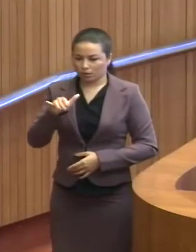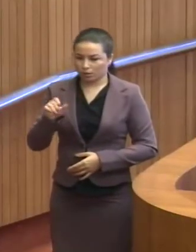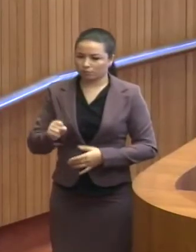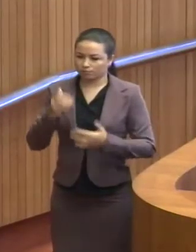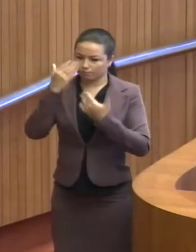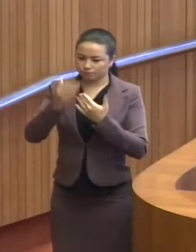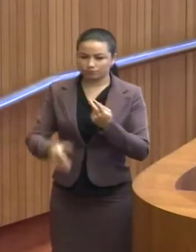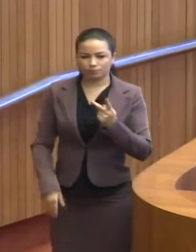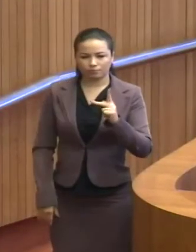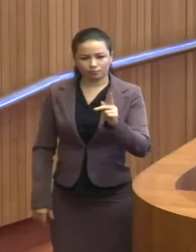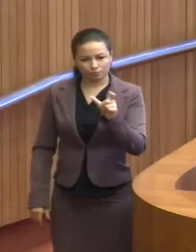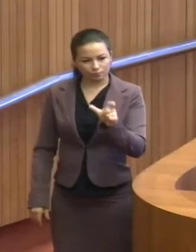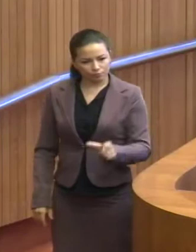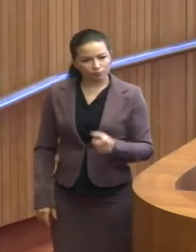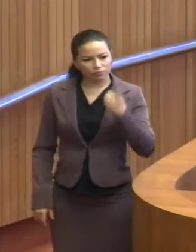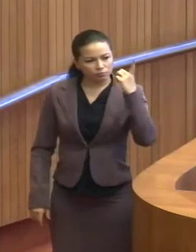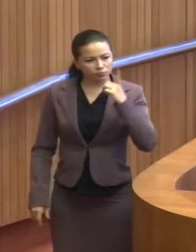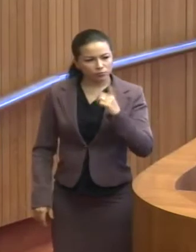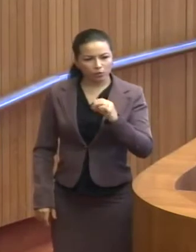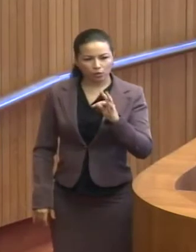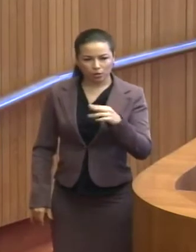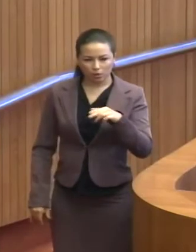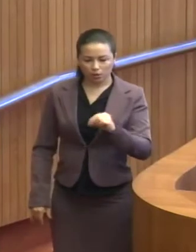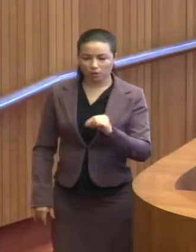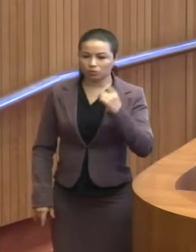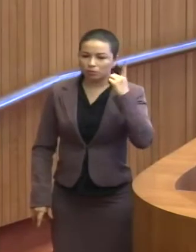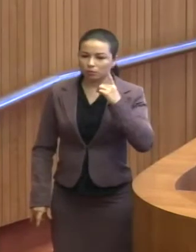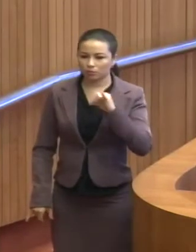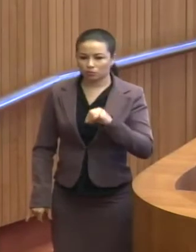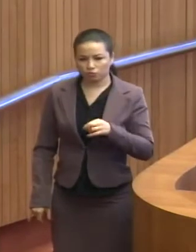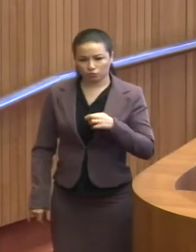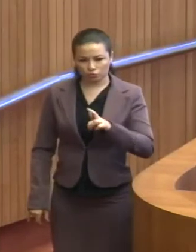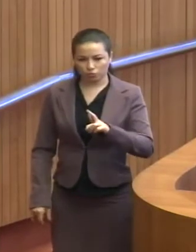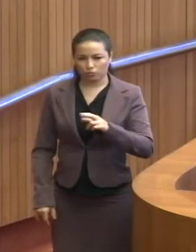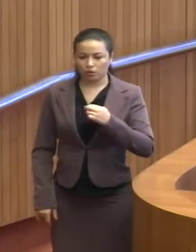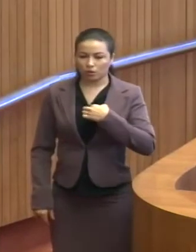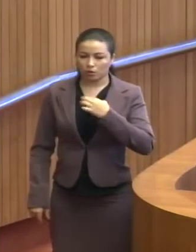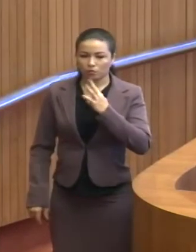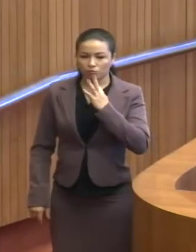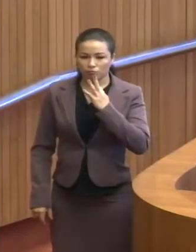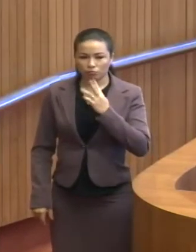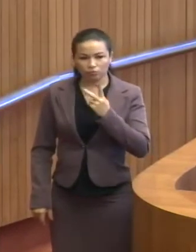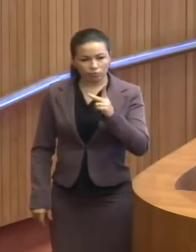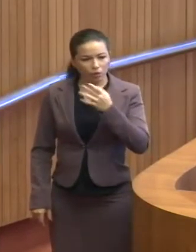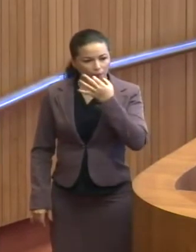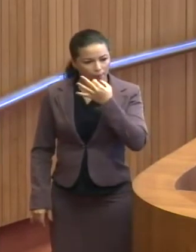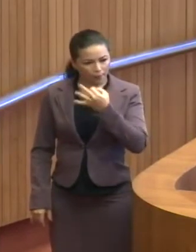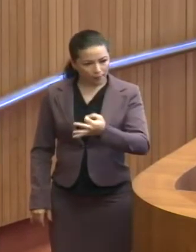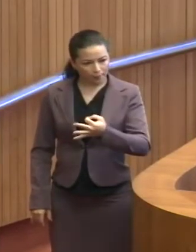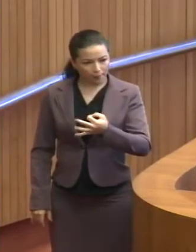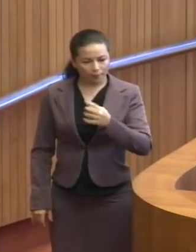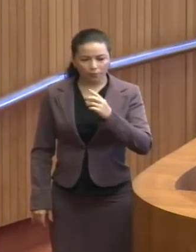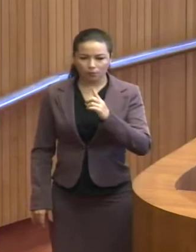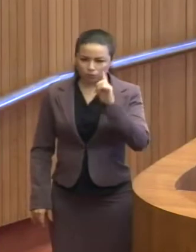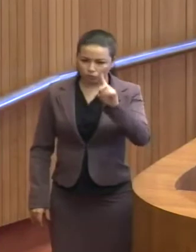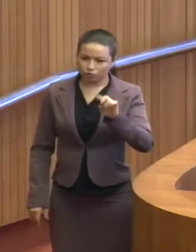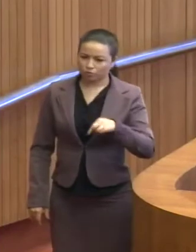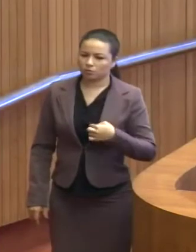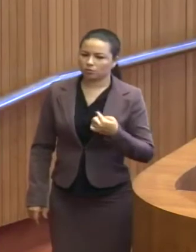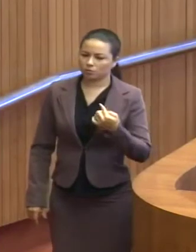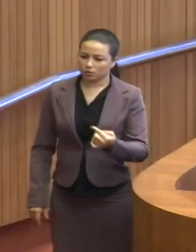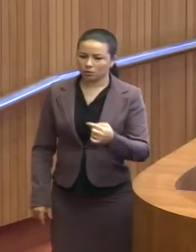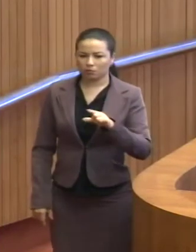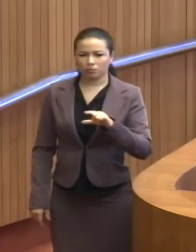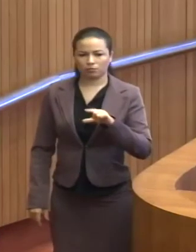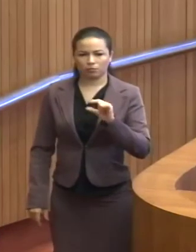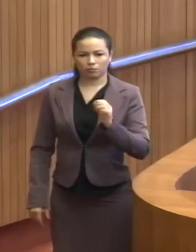agradecer a Vossa Excelência, ao deputado Otelino, ao deputado Rubem Júnior, que eu tive conhecimento da manifestação de Vossa Excelência no dia seguinte